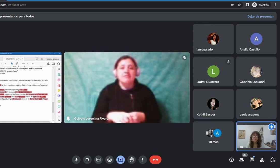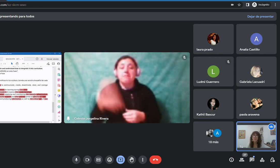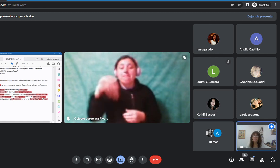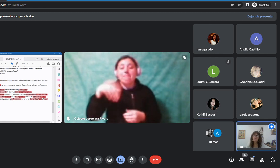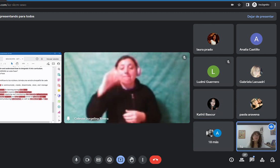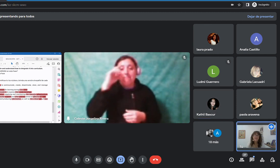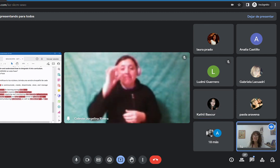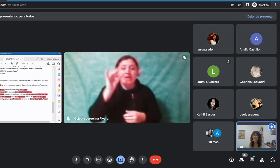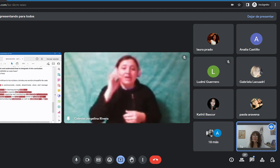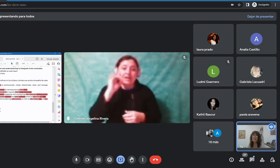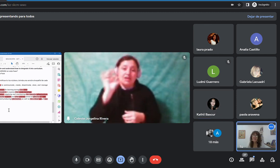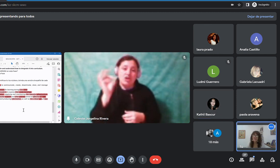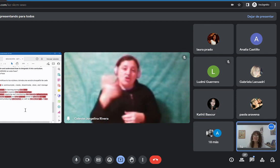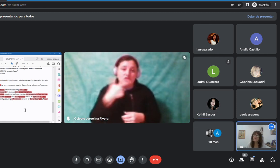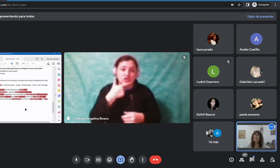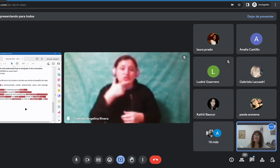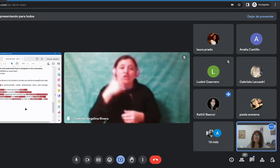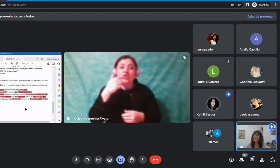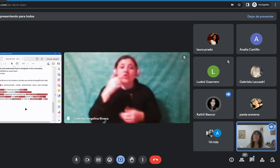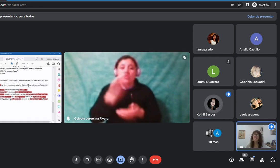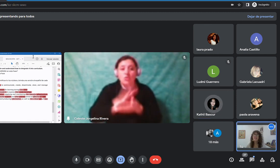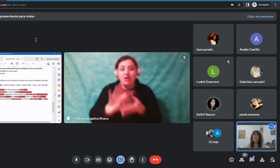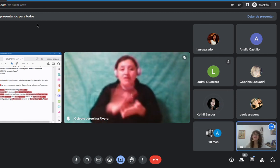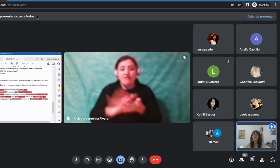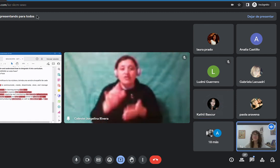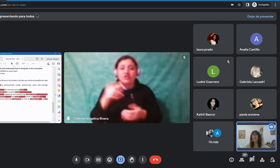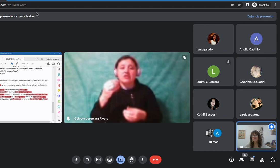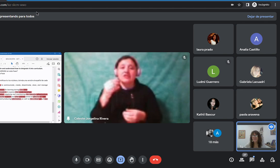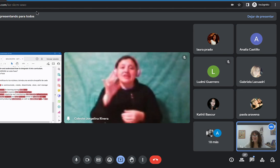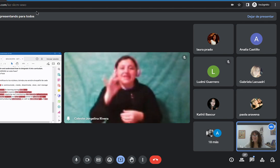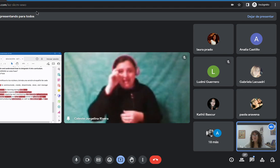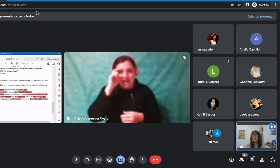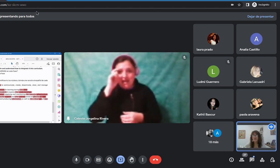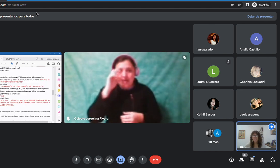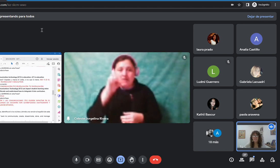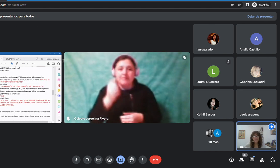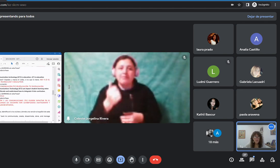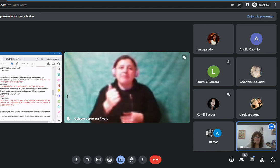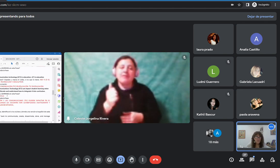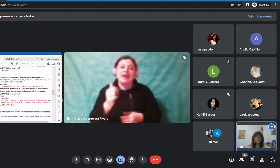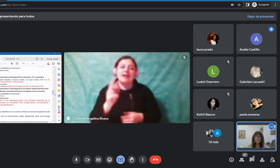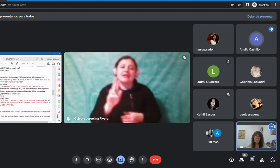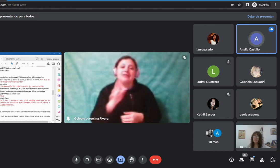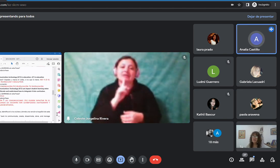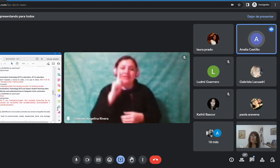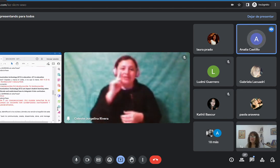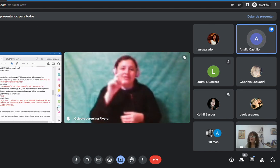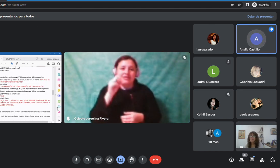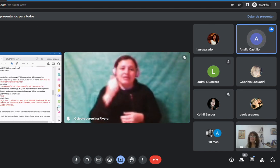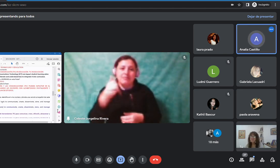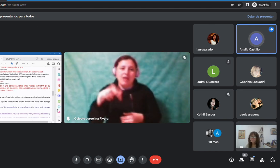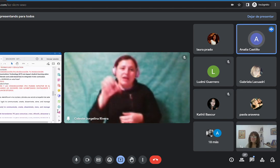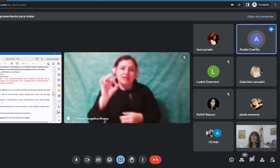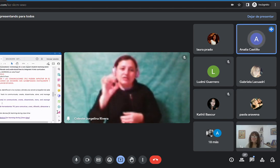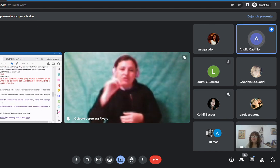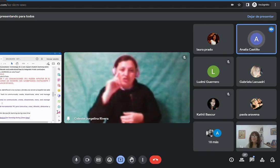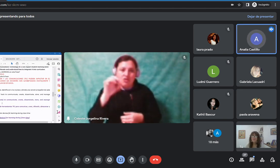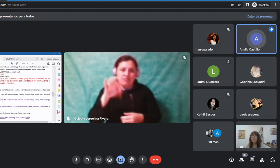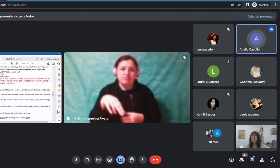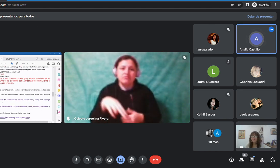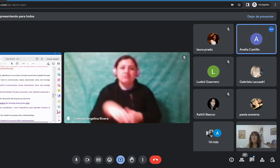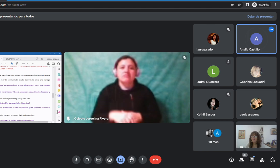participación plena en la sociedad. En la sociedad. Muy bien. Yo estoy... Sí, esa, esa